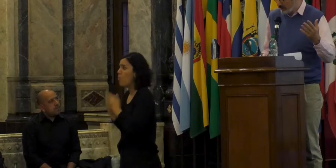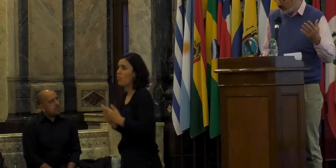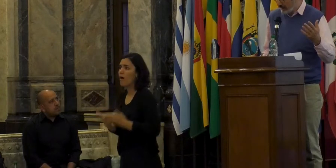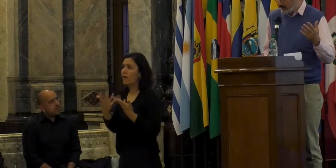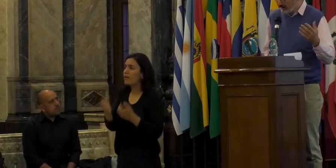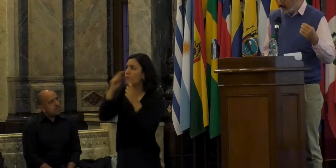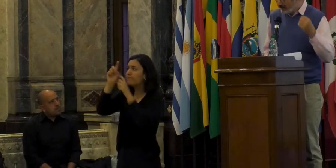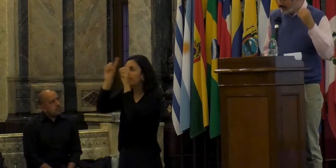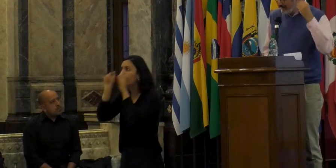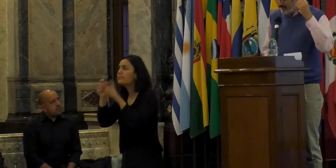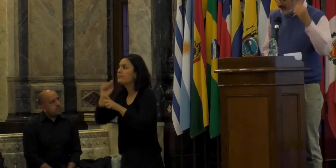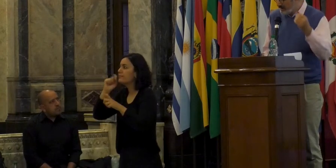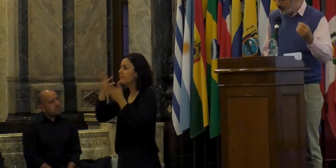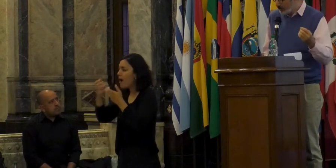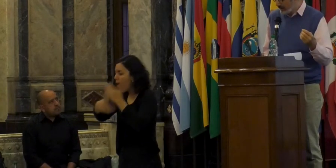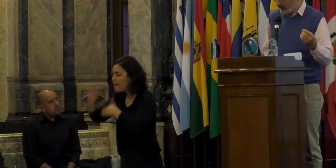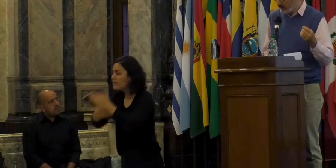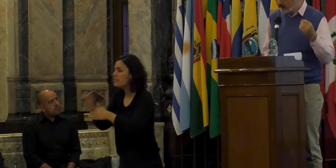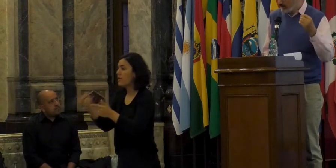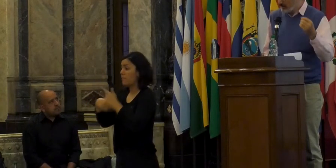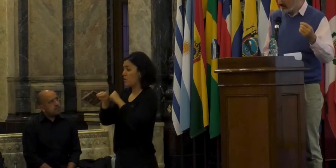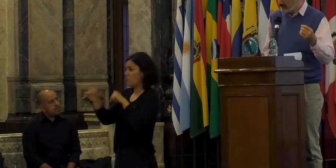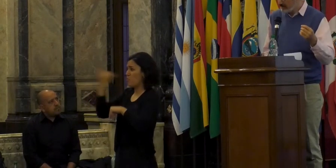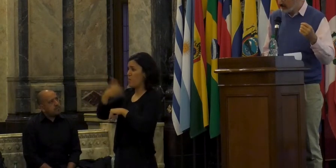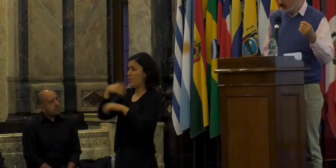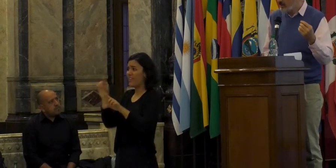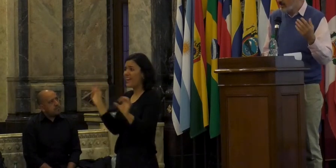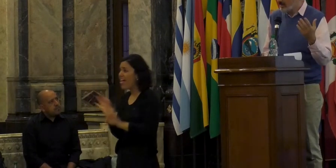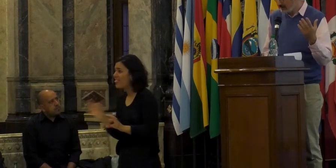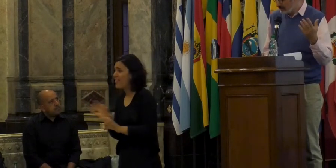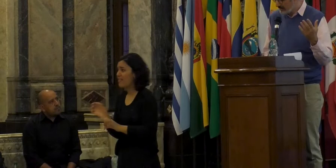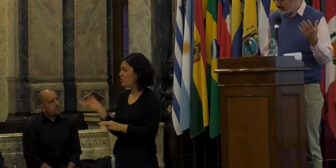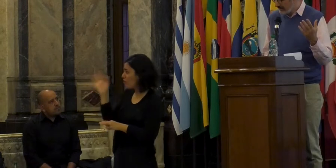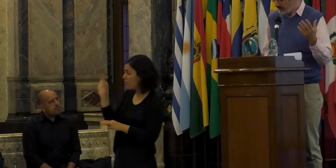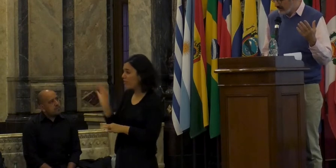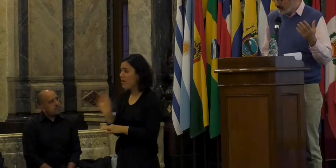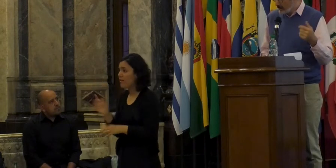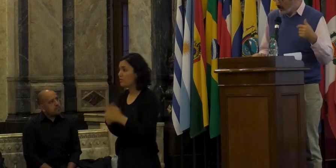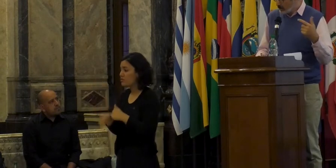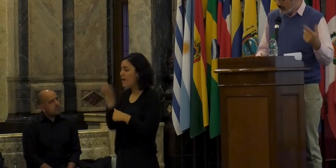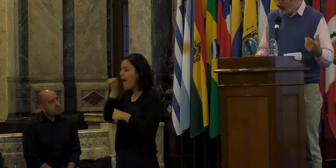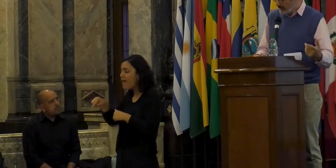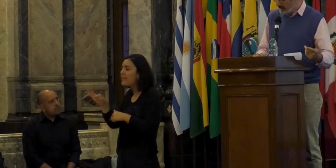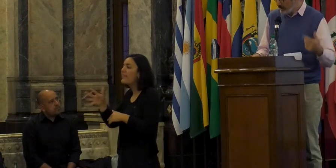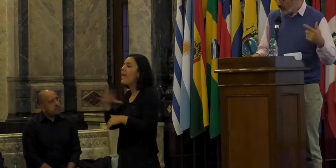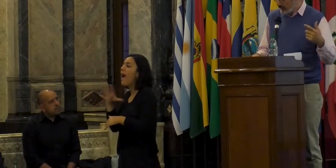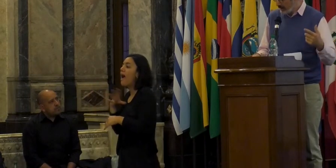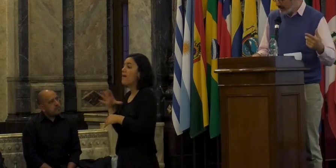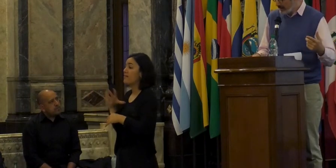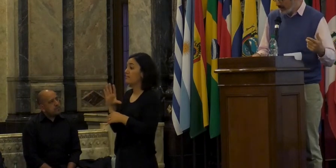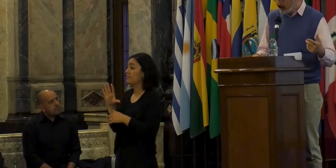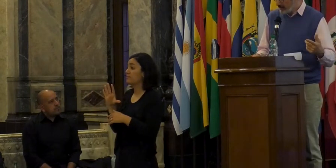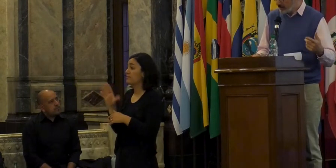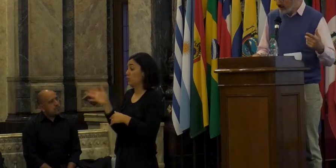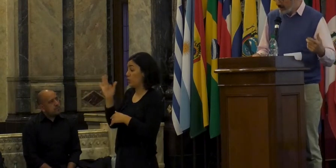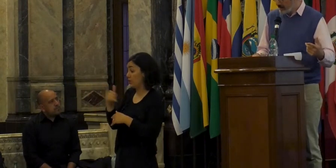gustaría formular. Lo que realmente ocurre, lo demás, todo lo demás, ¿dónde está? Lo que ocurre cada día y vuelve cada